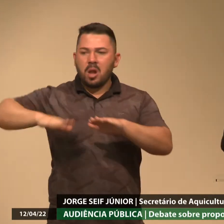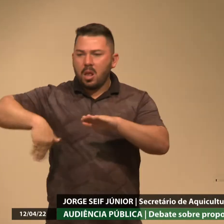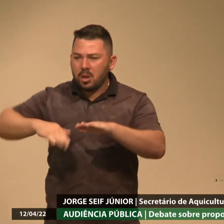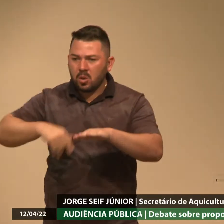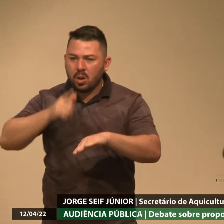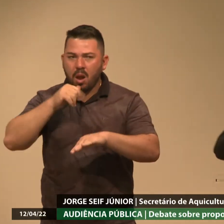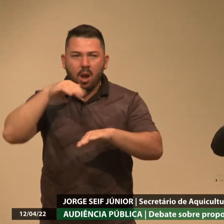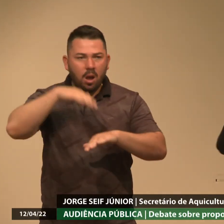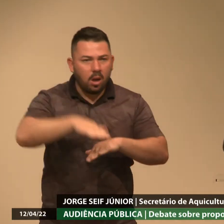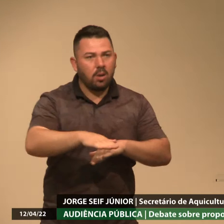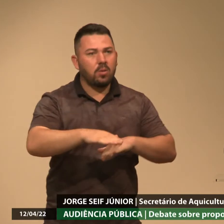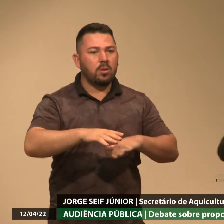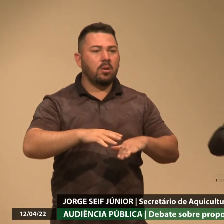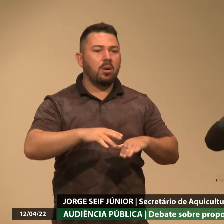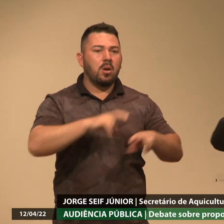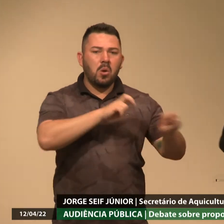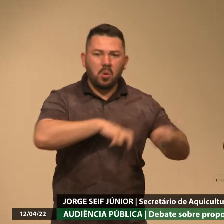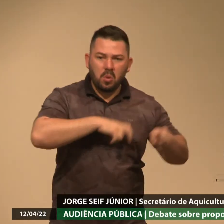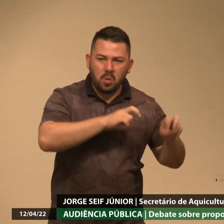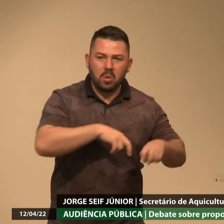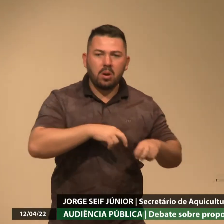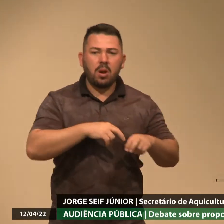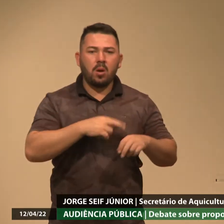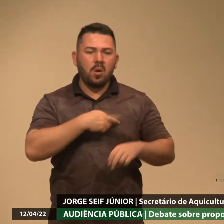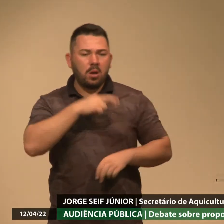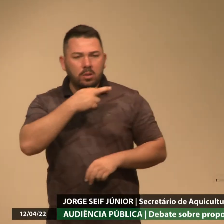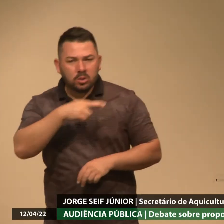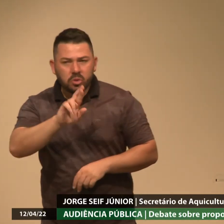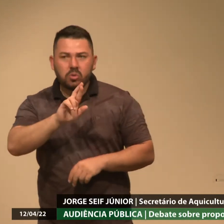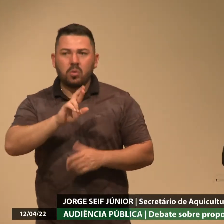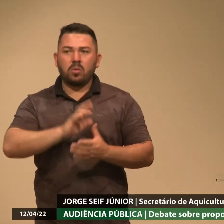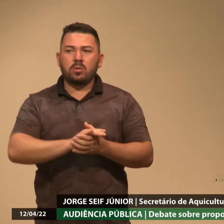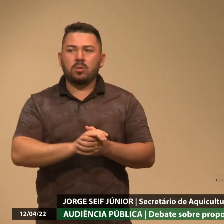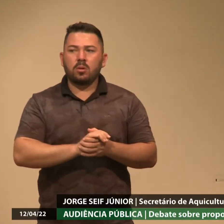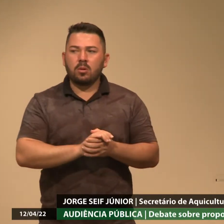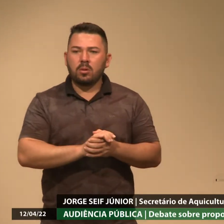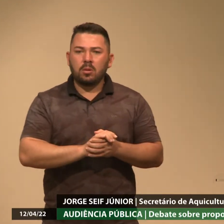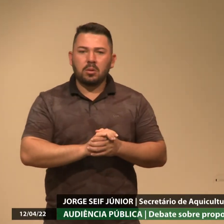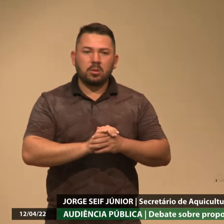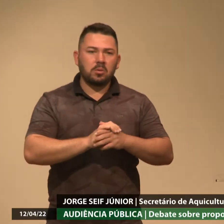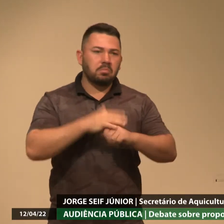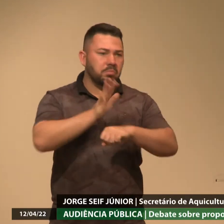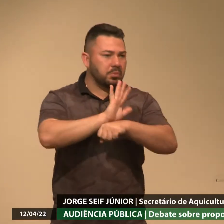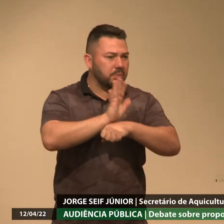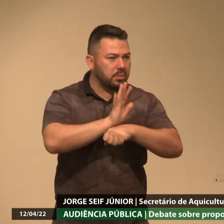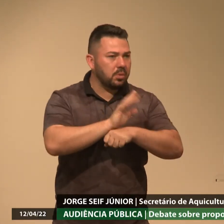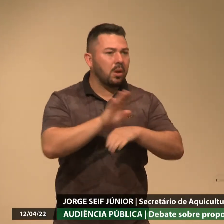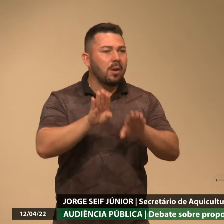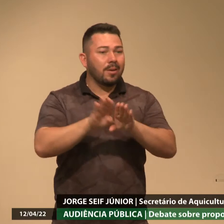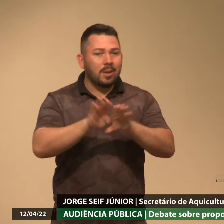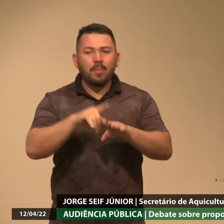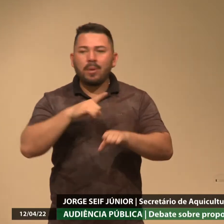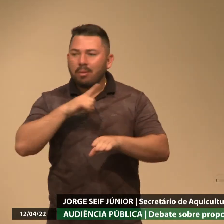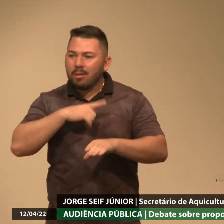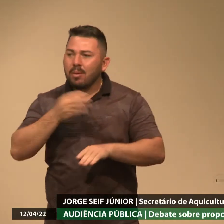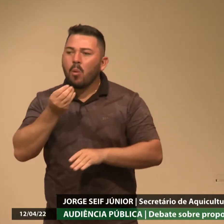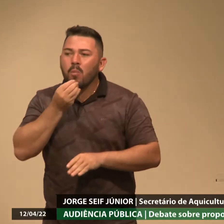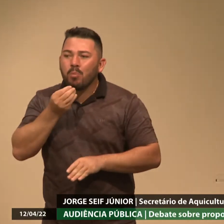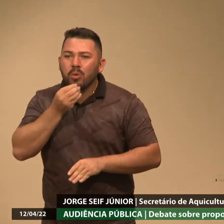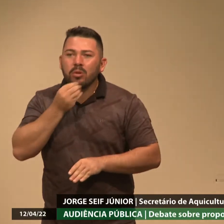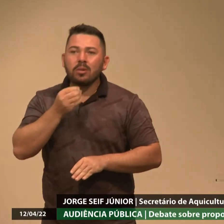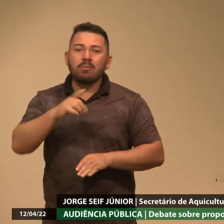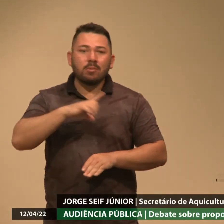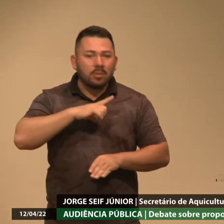seu turismo Rural turismo de praia religioso entretenimento também deve ter oportunidade